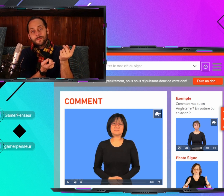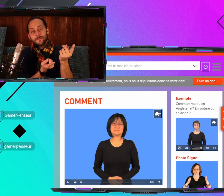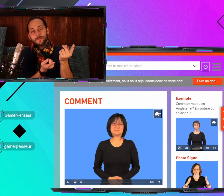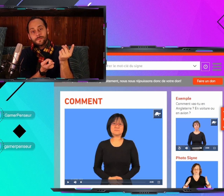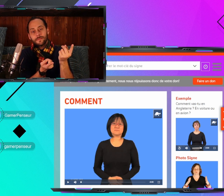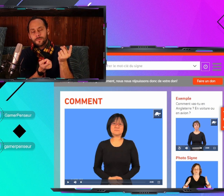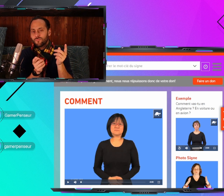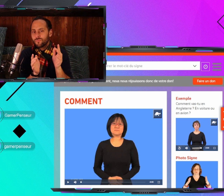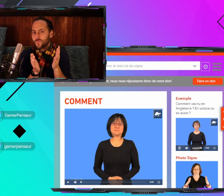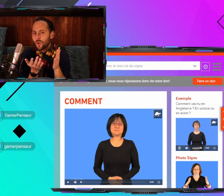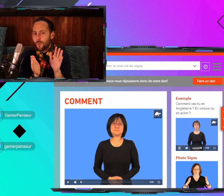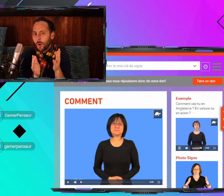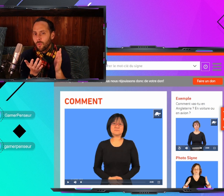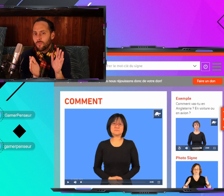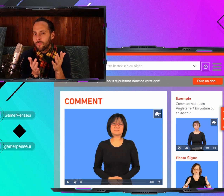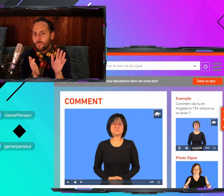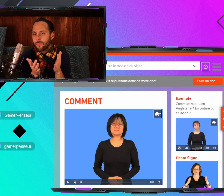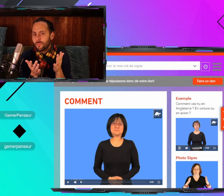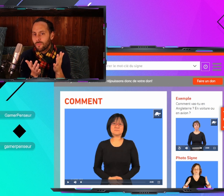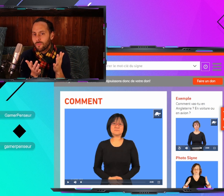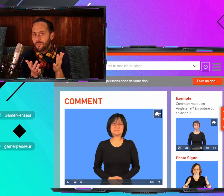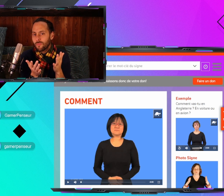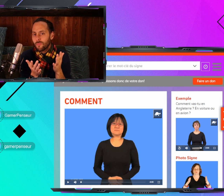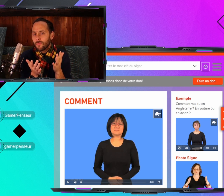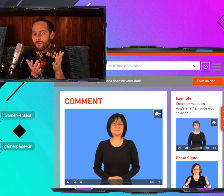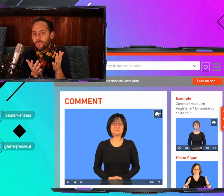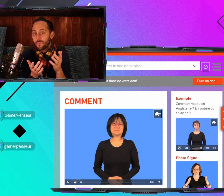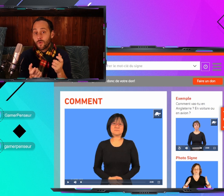aller comment?